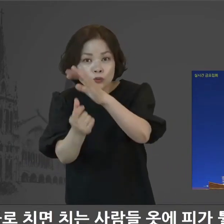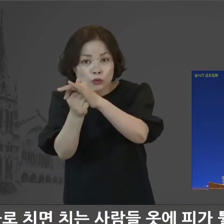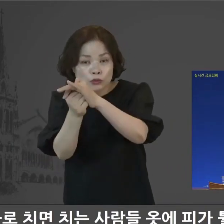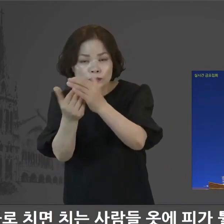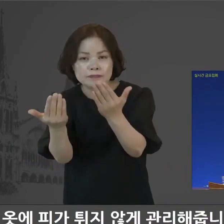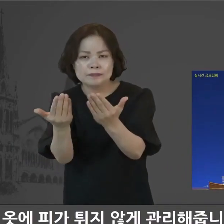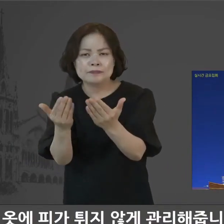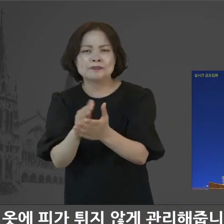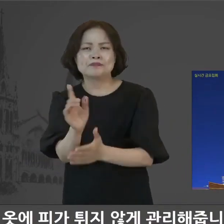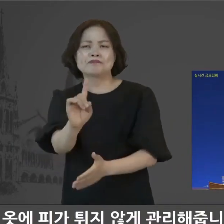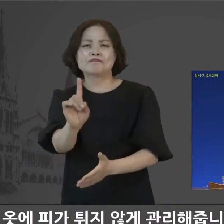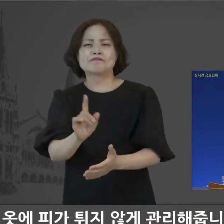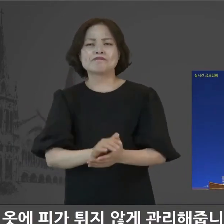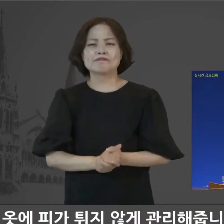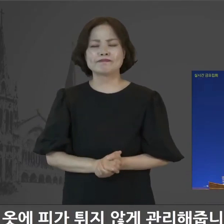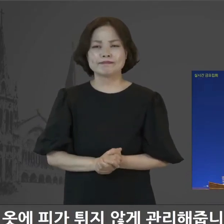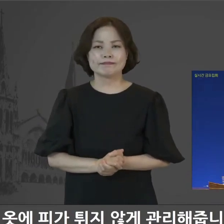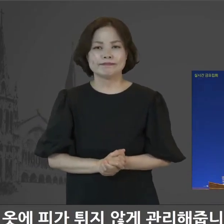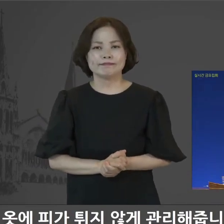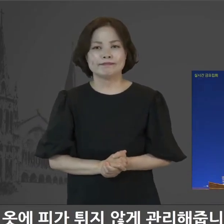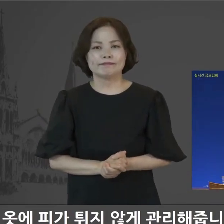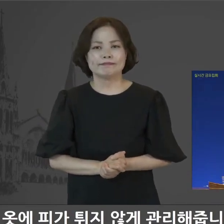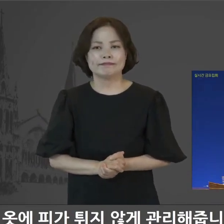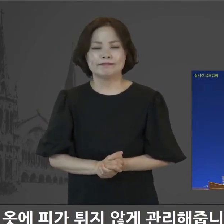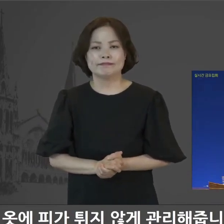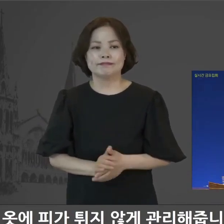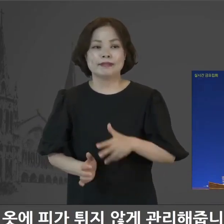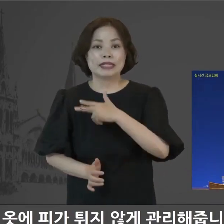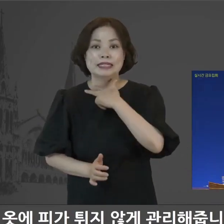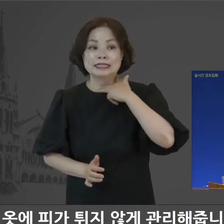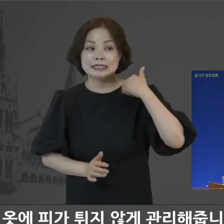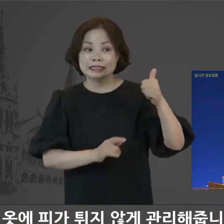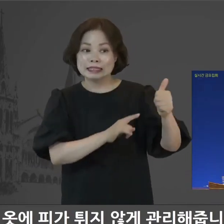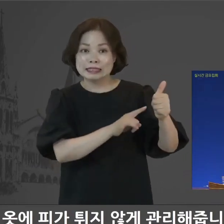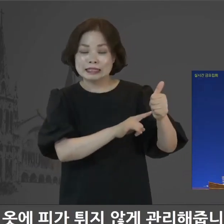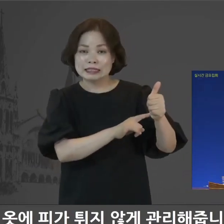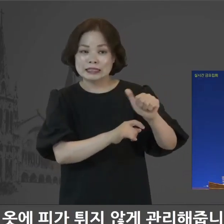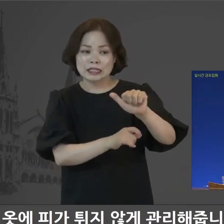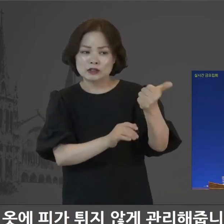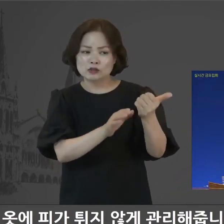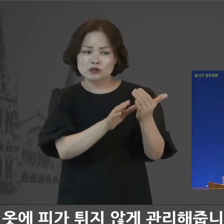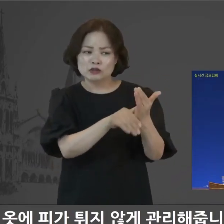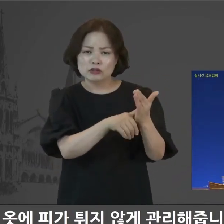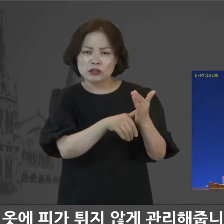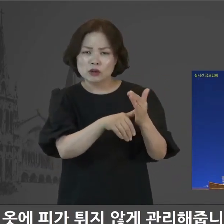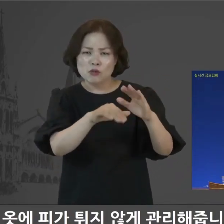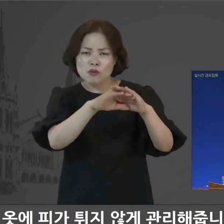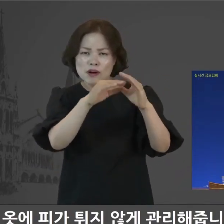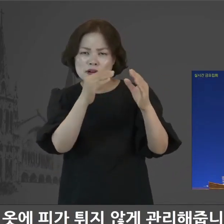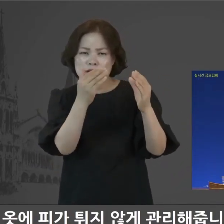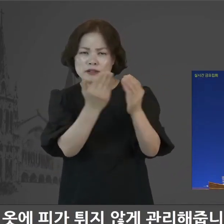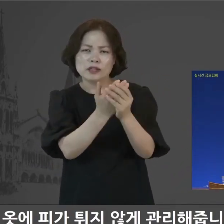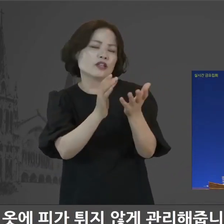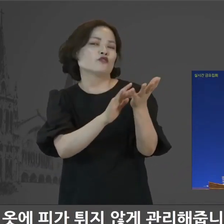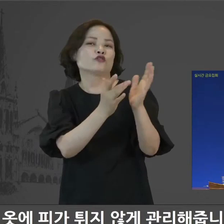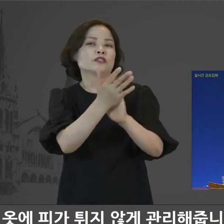벌어집니다. 어떤 일이 벌어지냐면, 스데반이 순교할 때 완전히 예수님 모델